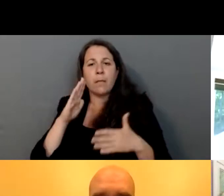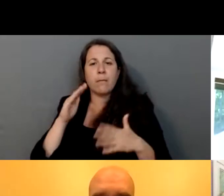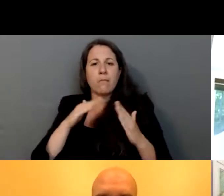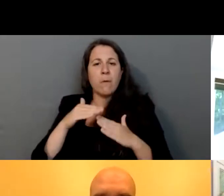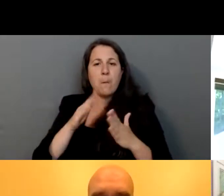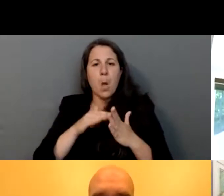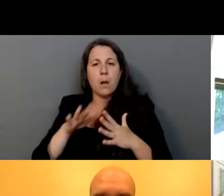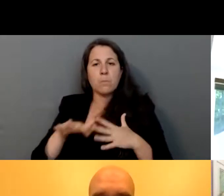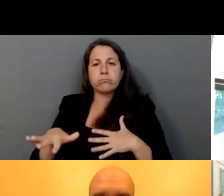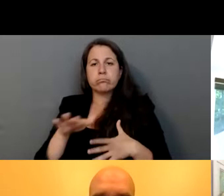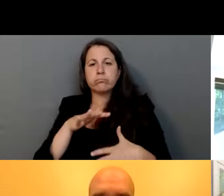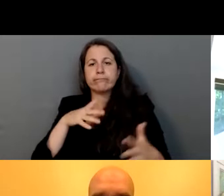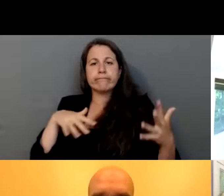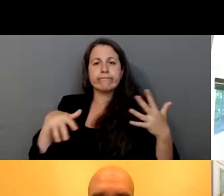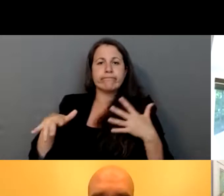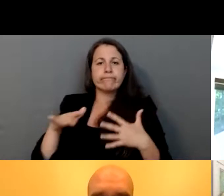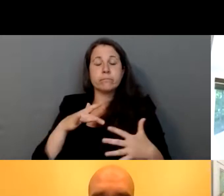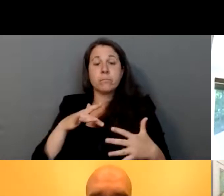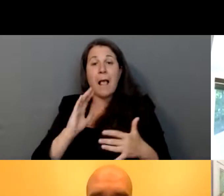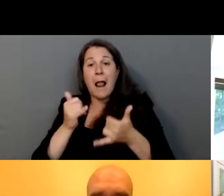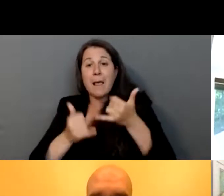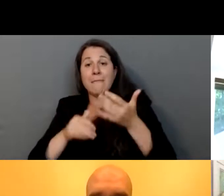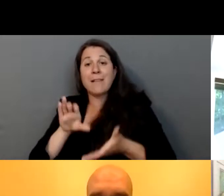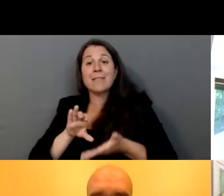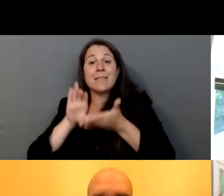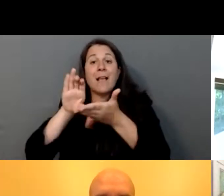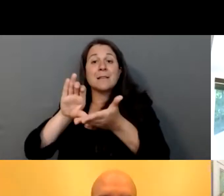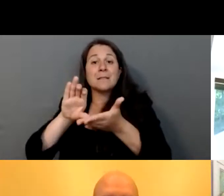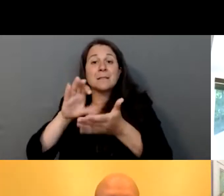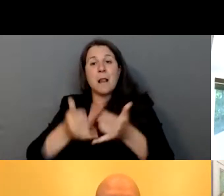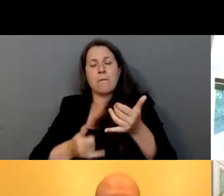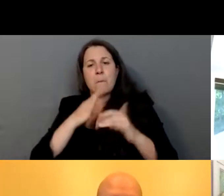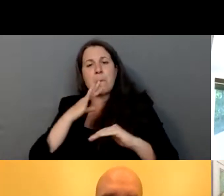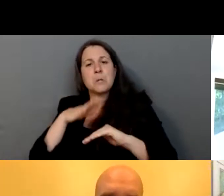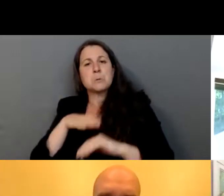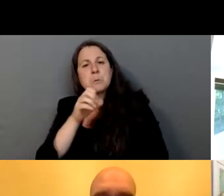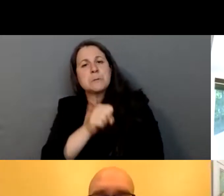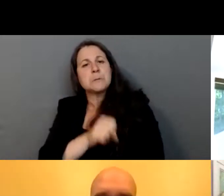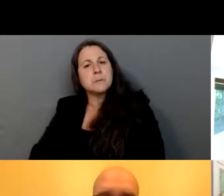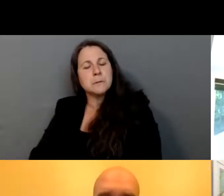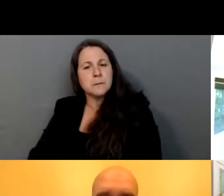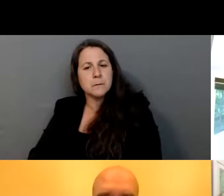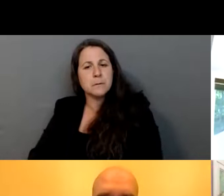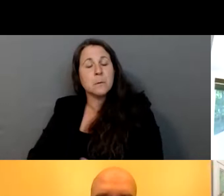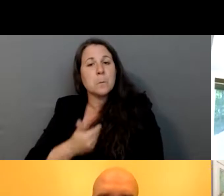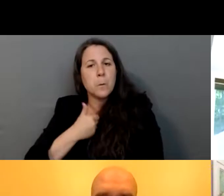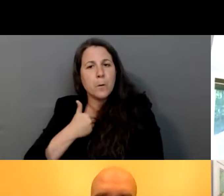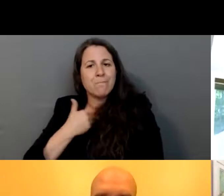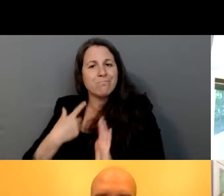final, dans la conclusion de ma thèse, dans le fond, j'aborde ces enjeux-là parce que ça revient